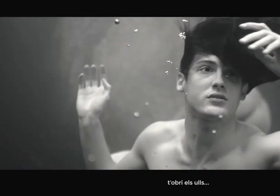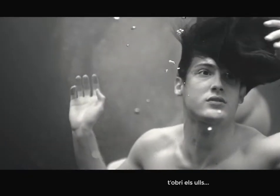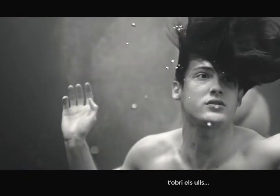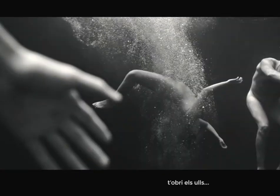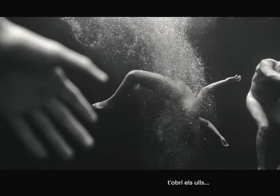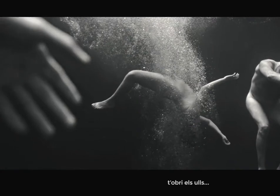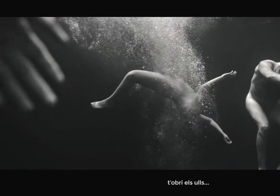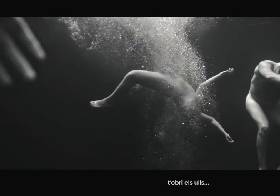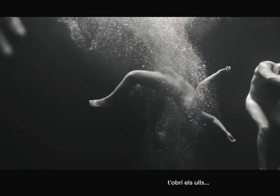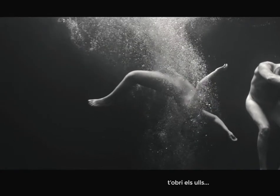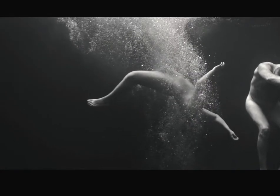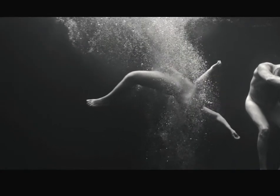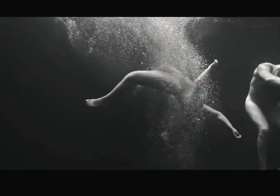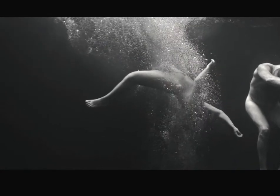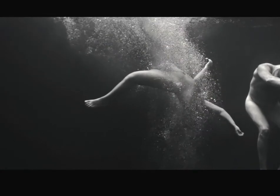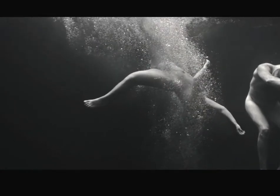T'obri els ulls.